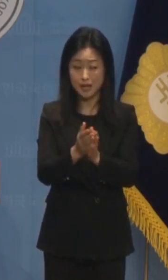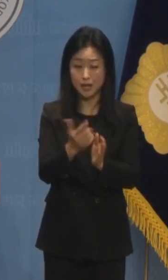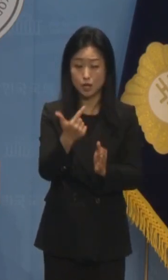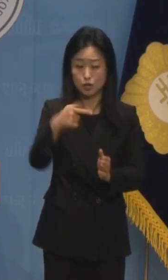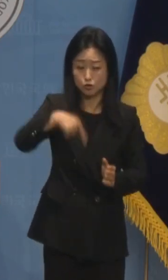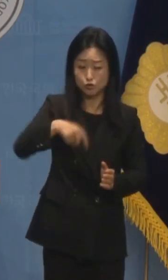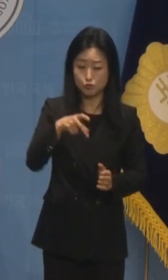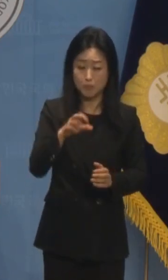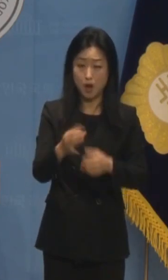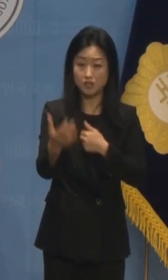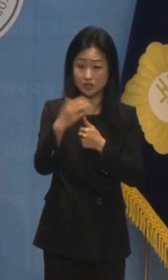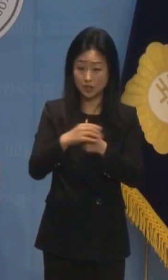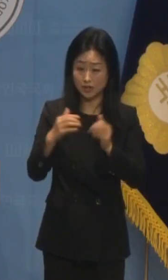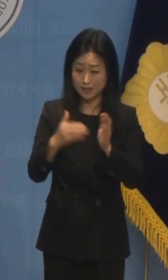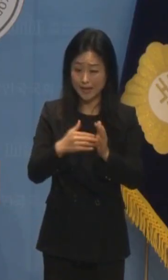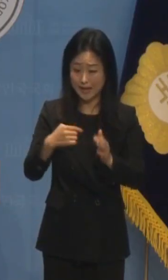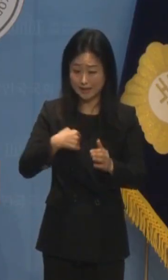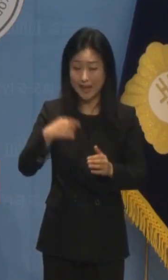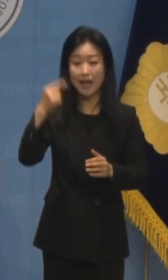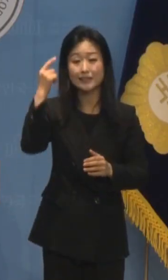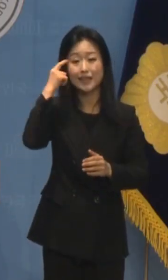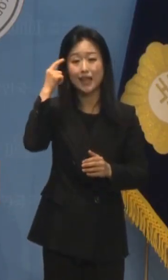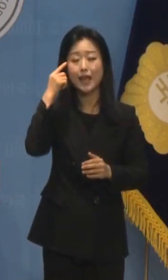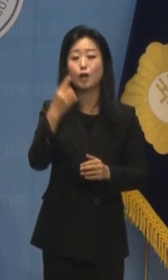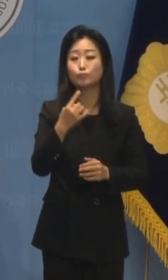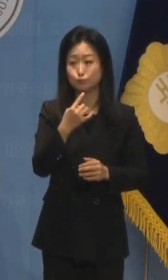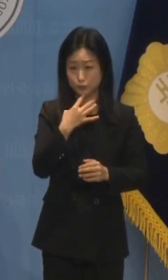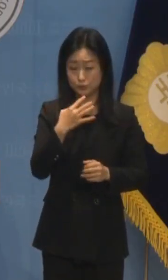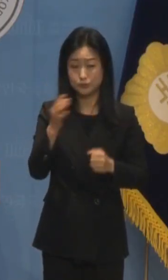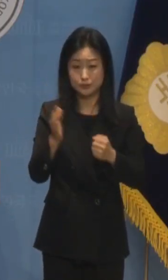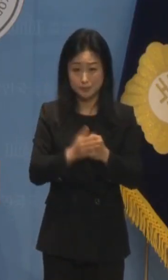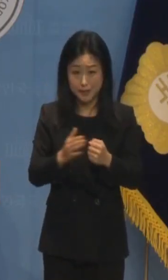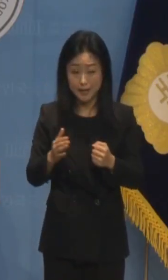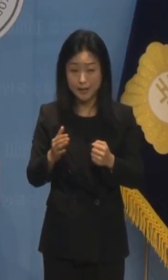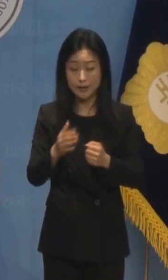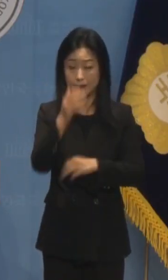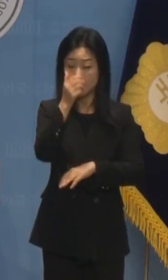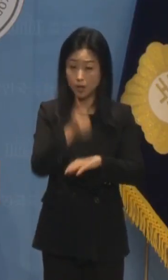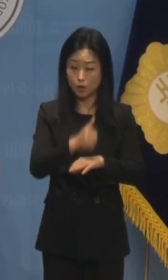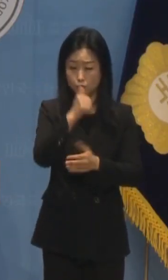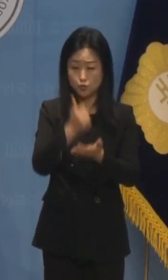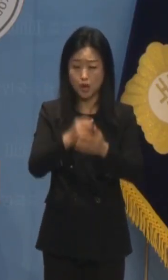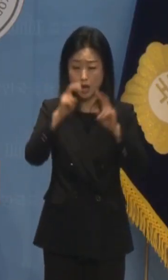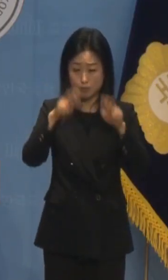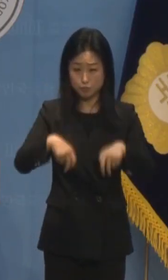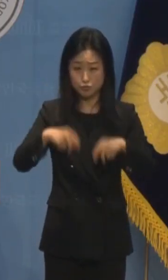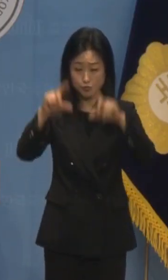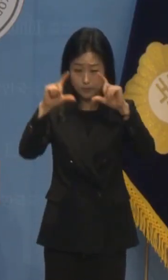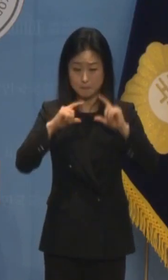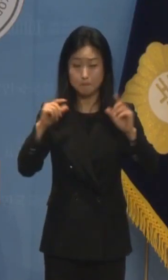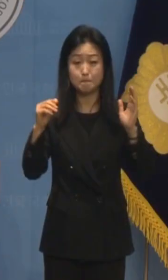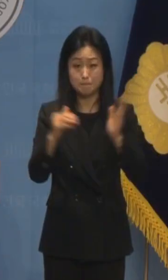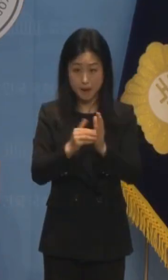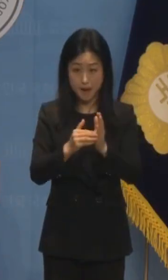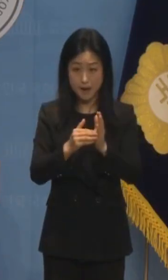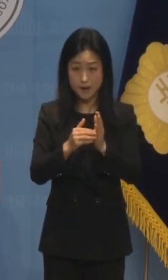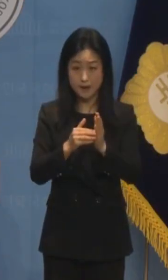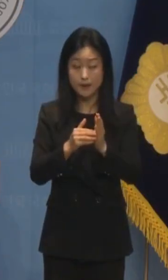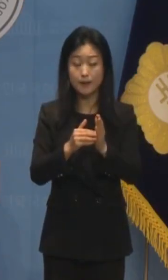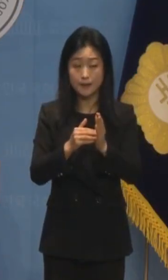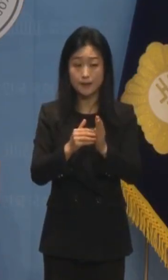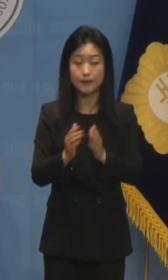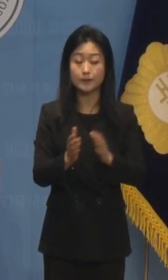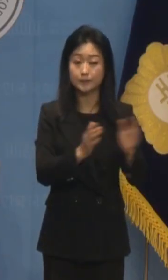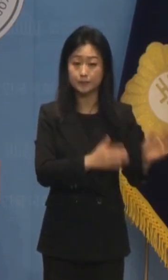말은 피고인의 의견에 불과하다는 이유로 무죄 판결을 선고했습니다.